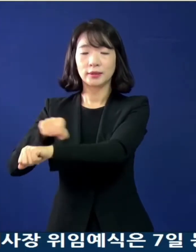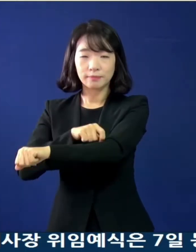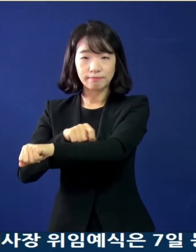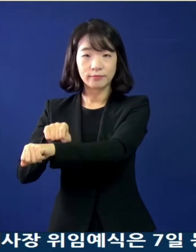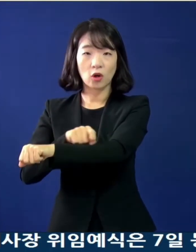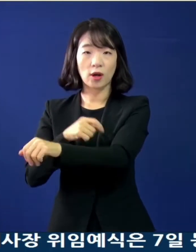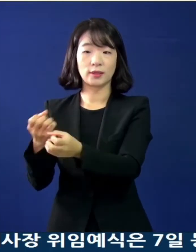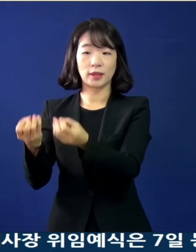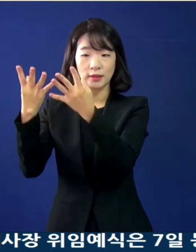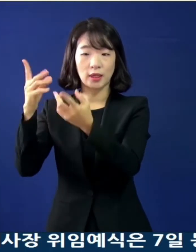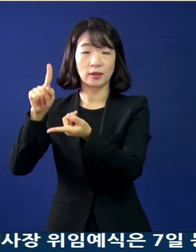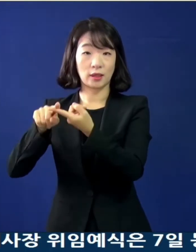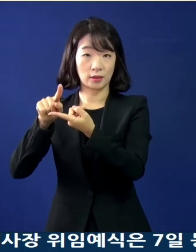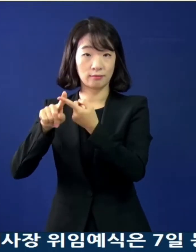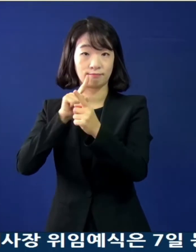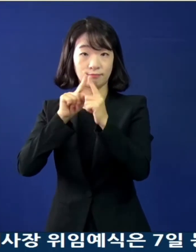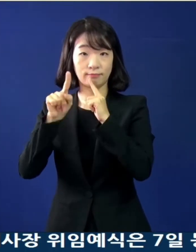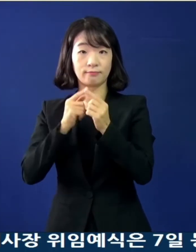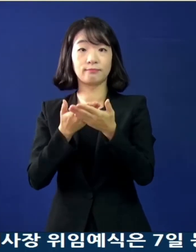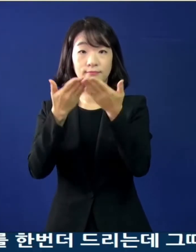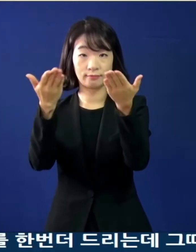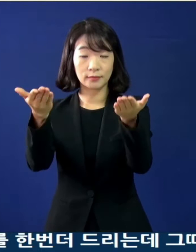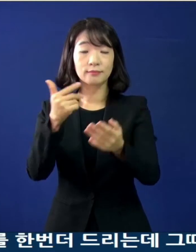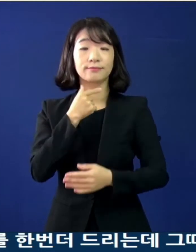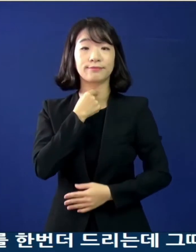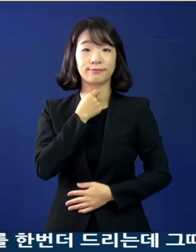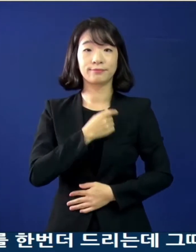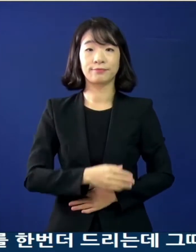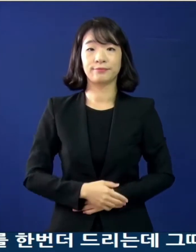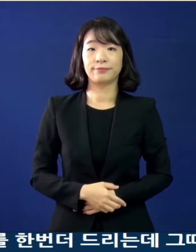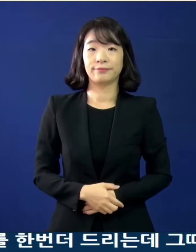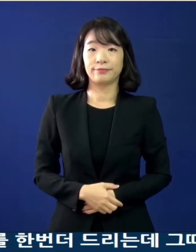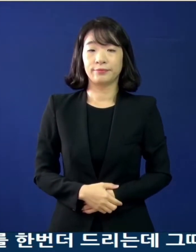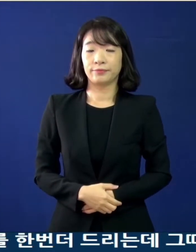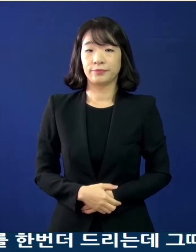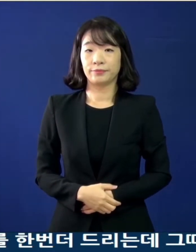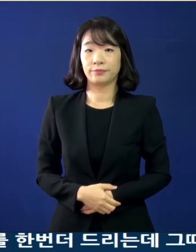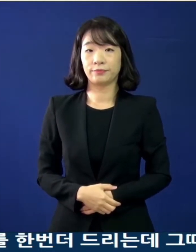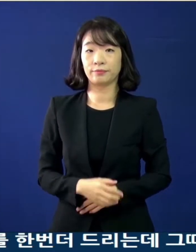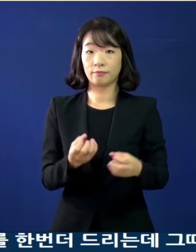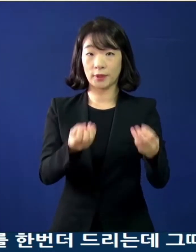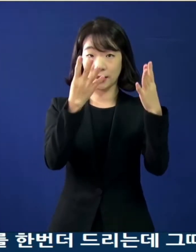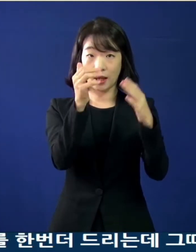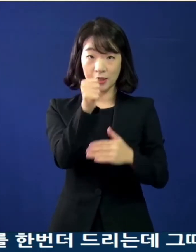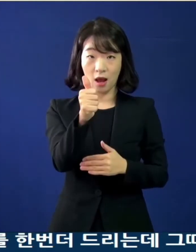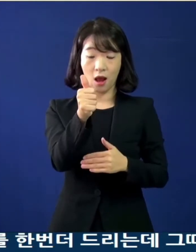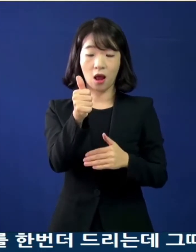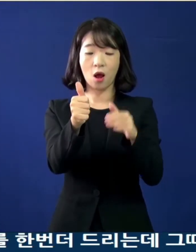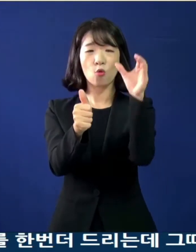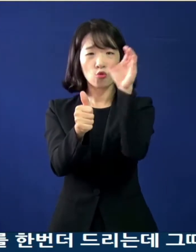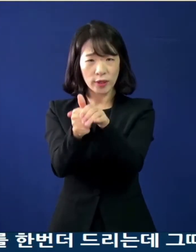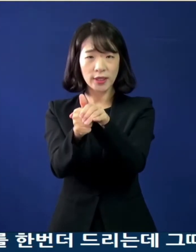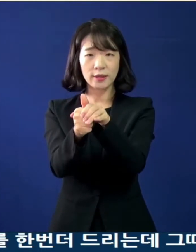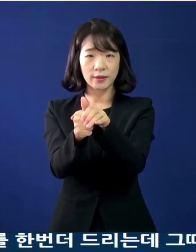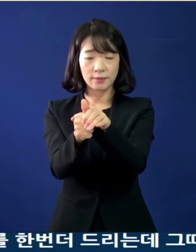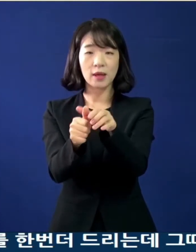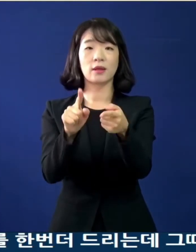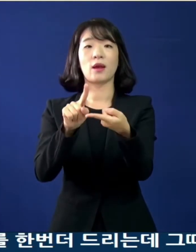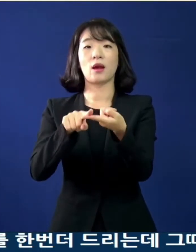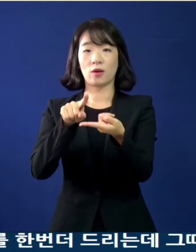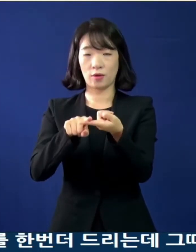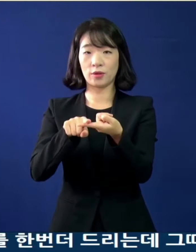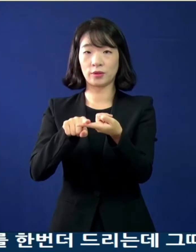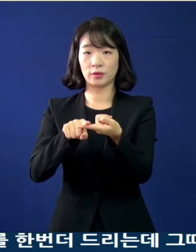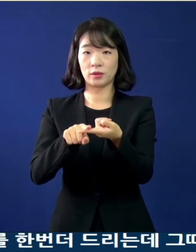오늘 이 말씀을 차례로 요지만 살펴보도록 하겠습니다. 제사장 위임은 이때,